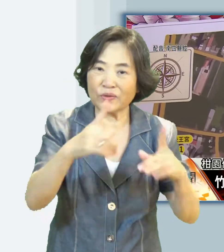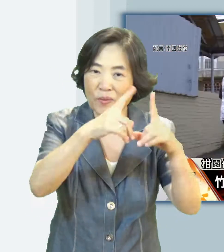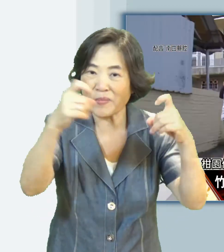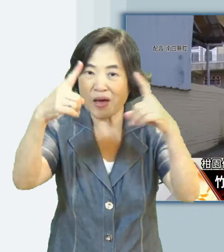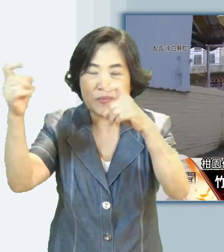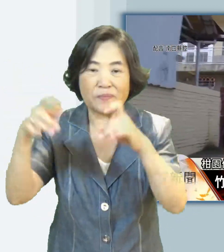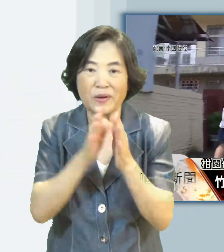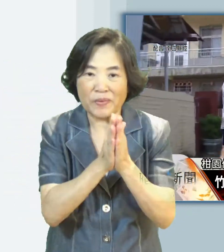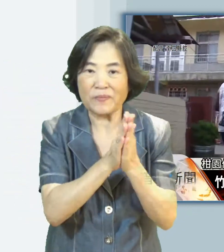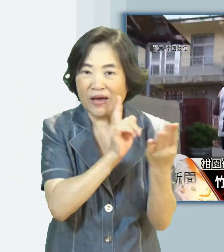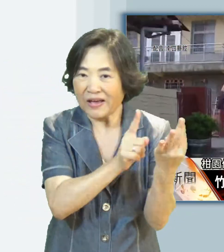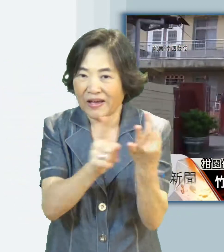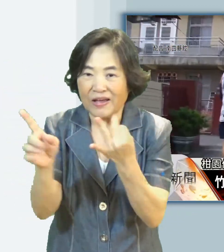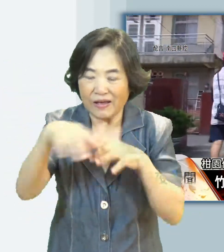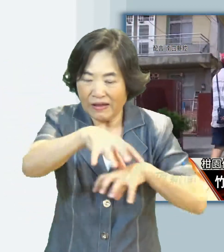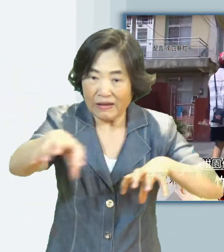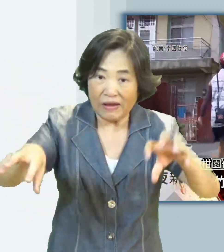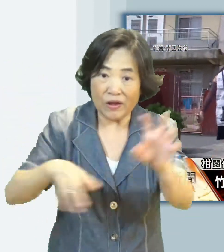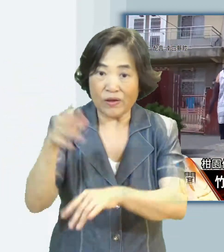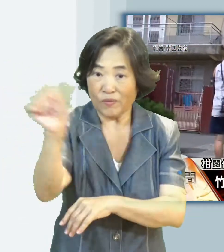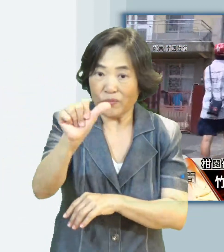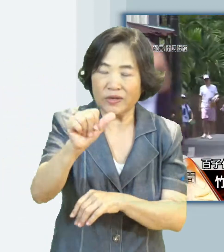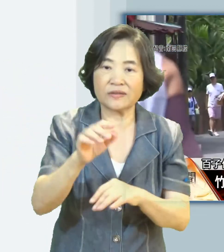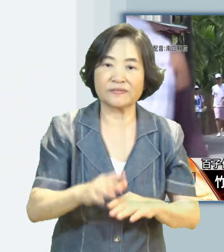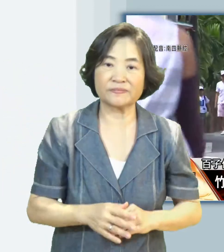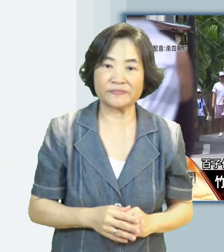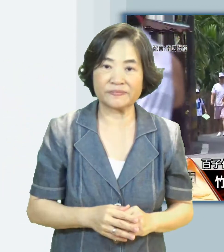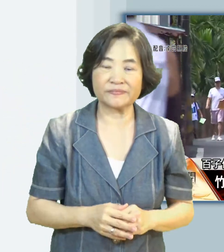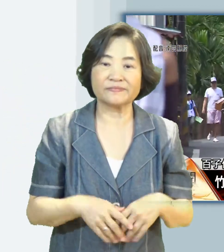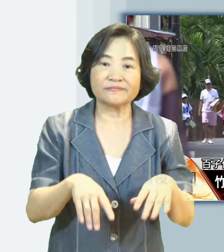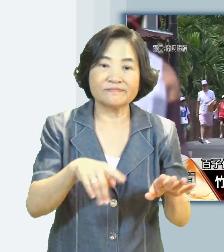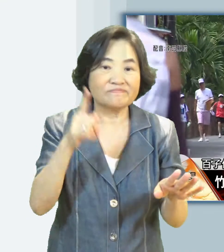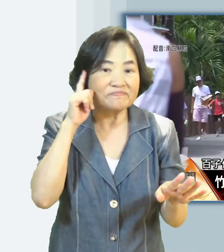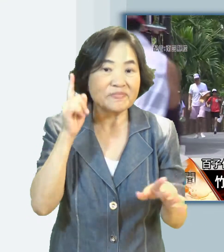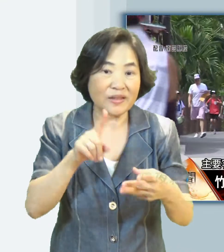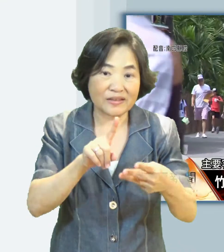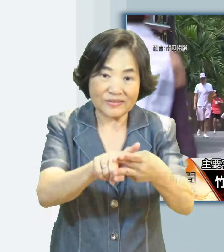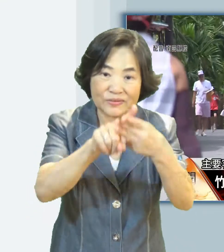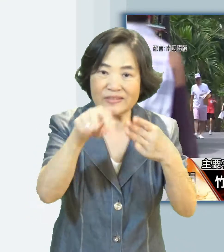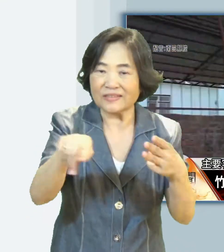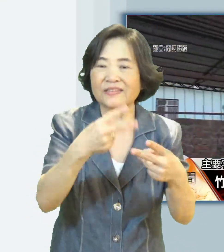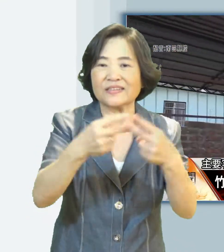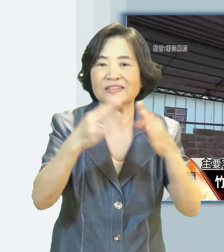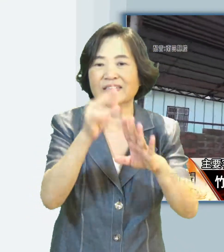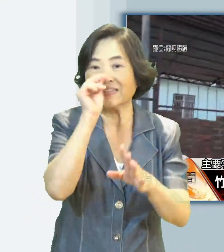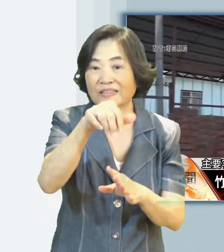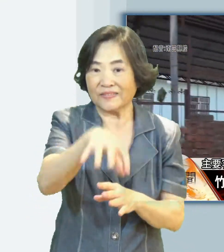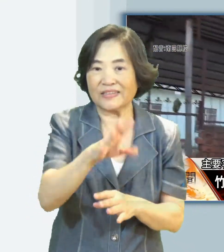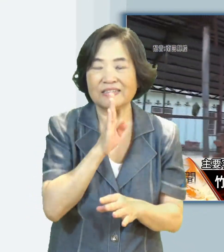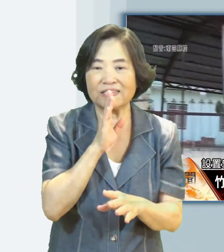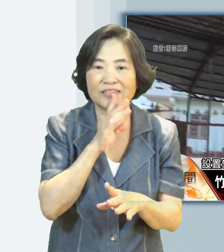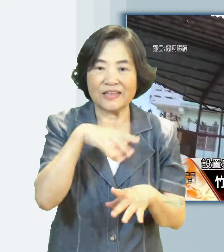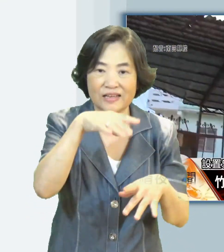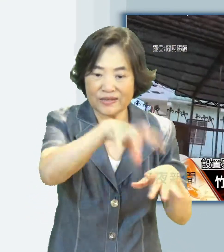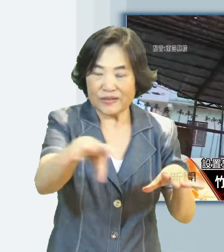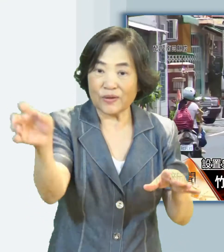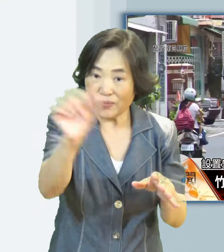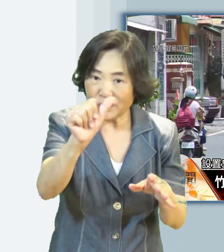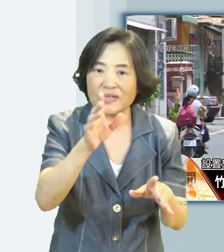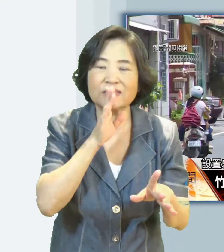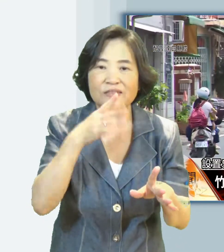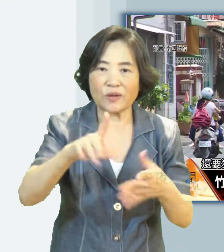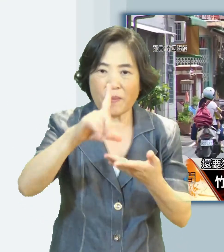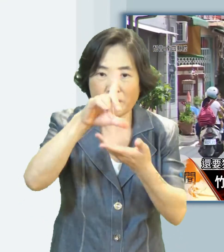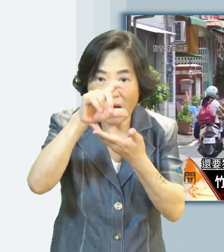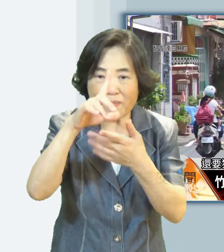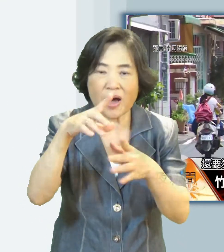感言白公、梁皮白公、白字白公同文笔天一道，主要的客家特色景点、设置的五个打